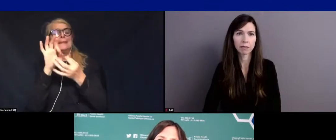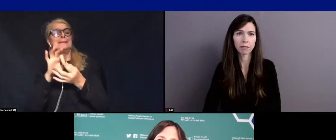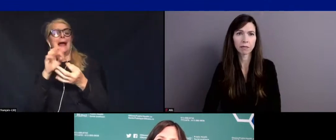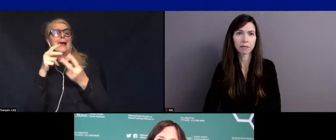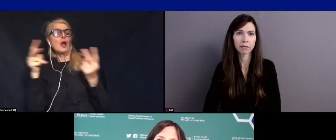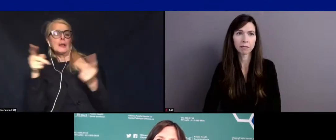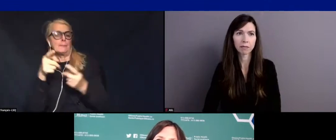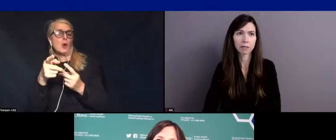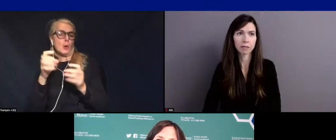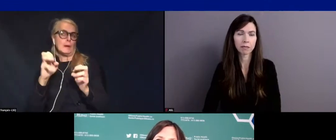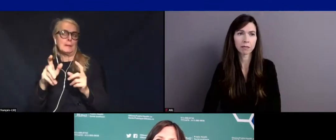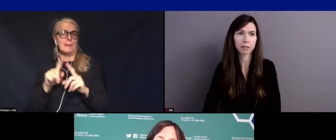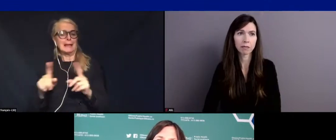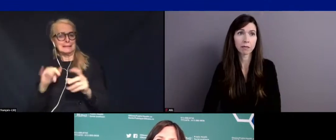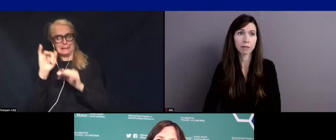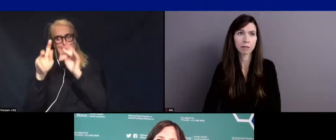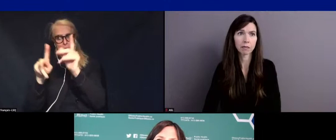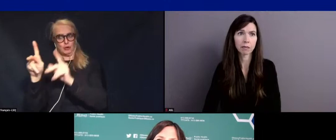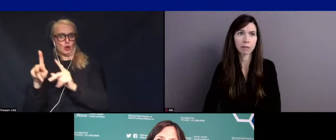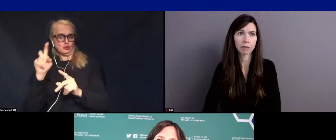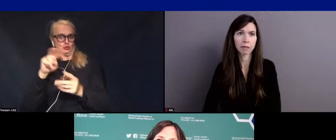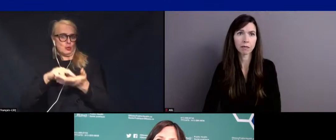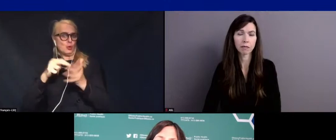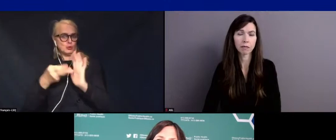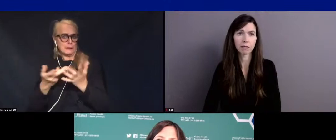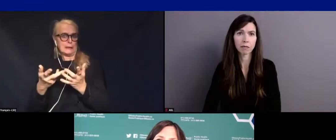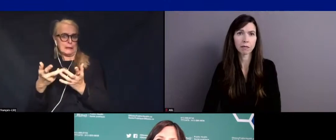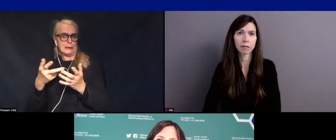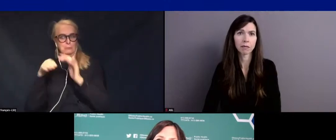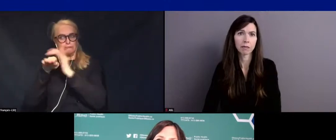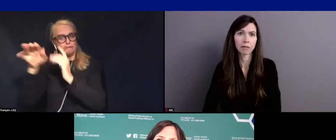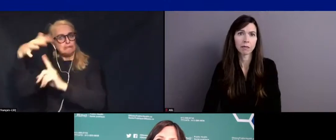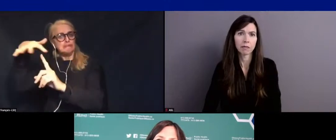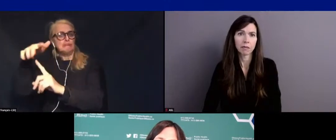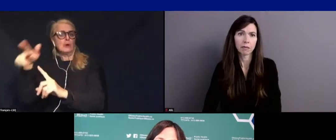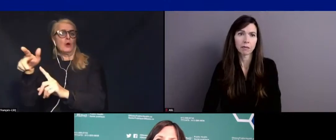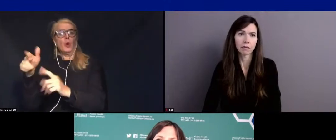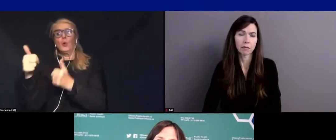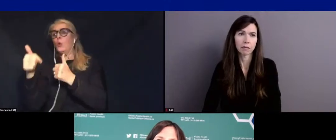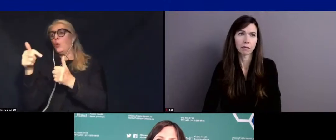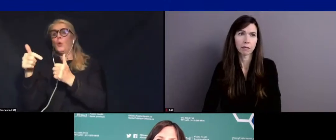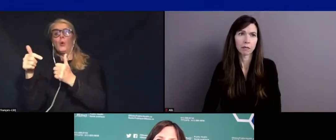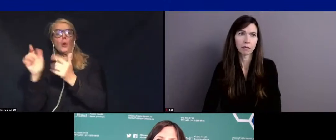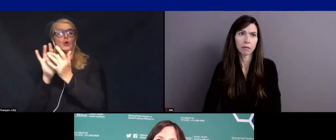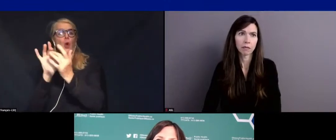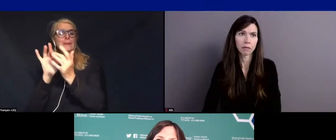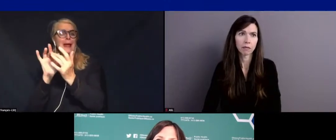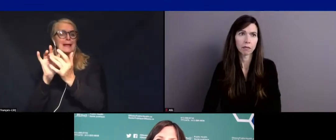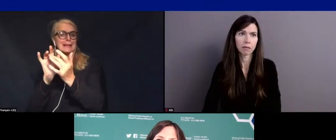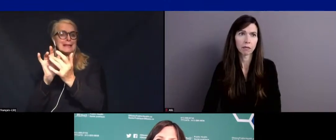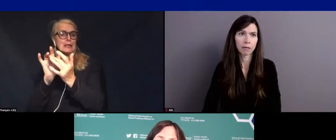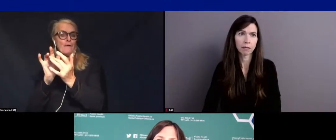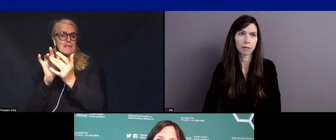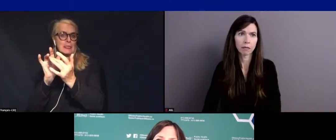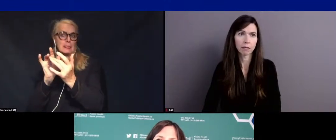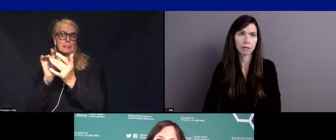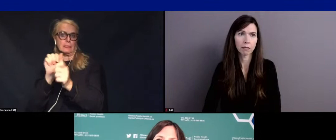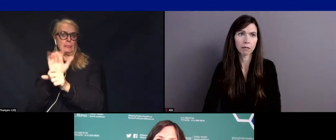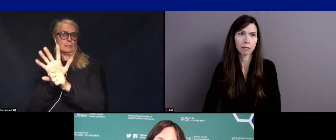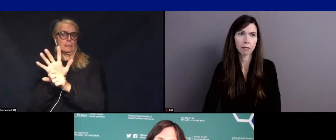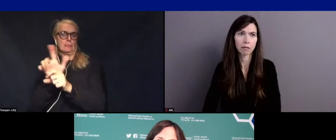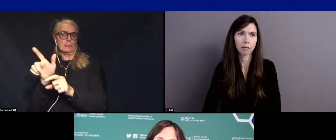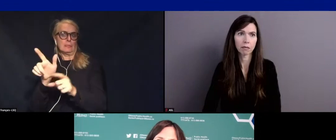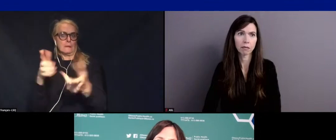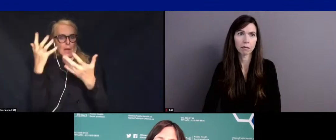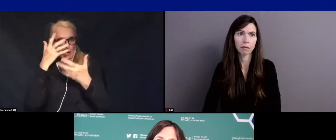qu'il y a des personnes qui devaient s'isoler soit parce qu'elles avaient la COVID ou elles ont été en contact avec la COVID qui ne le font pas. Est-ce que c'est quelque chose qui vous inquiète